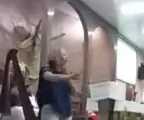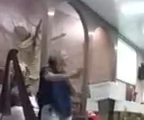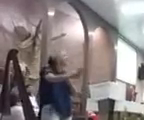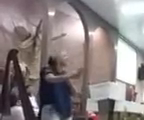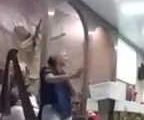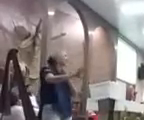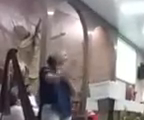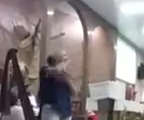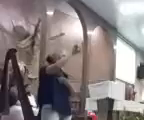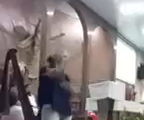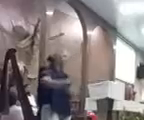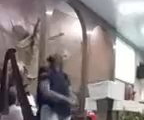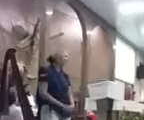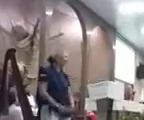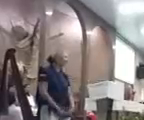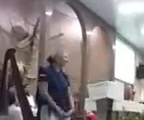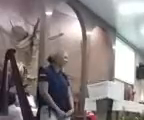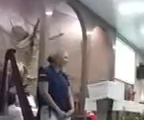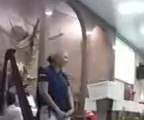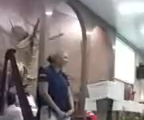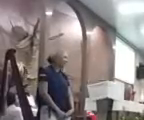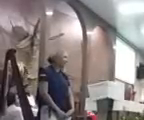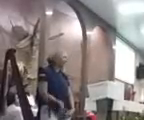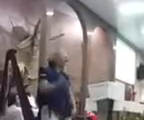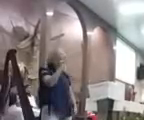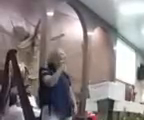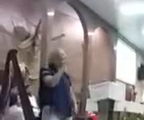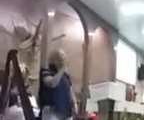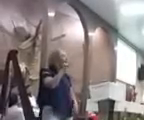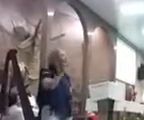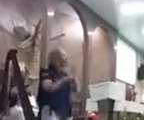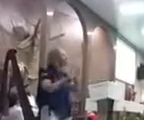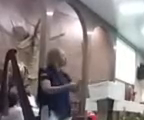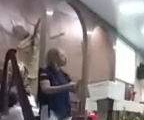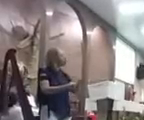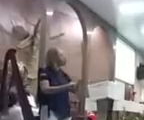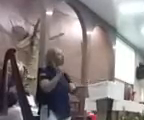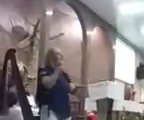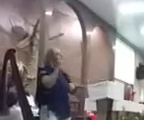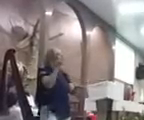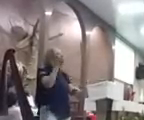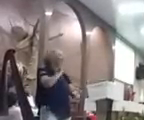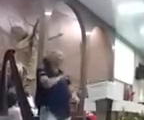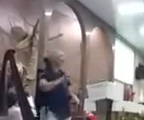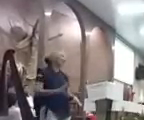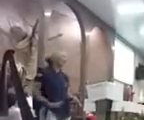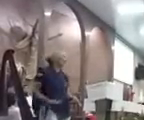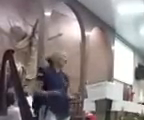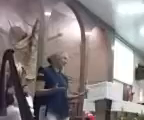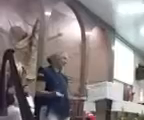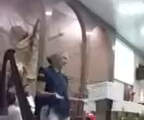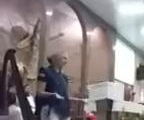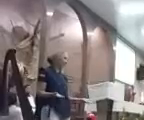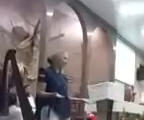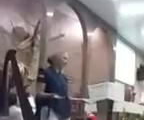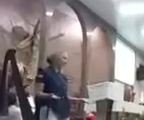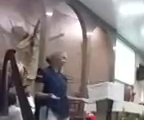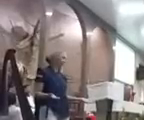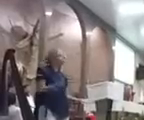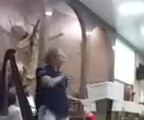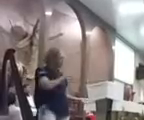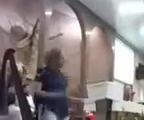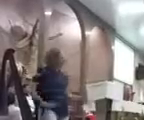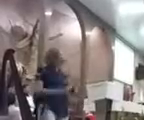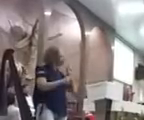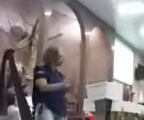desse amor. Quem vai nos amparar? Quem vai verdadeiramente nos ajudar estendendo